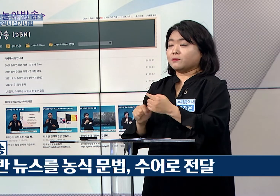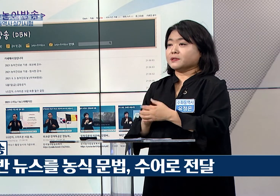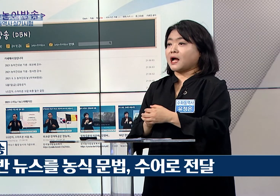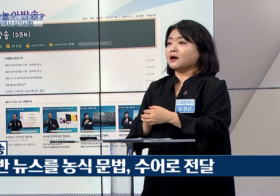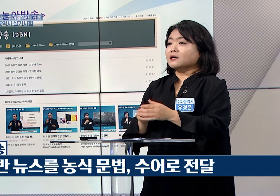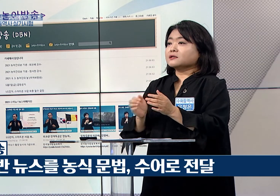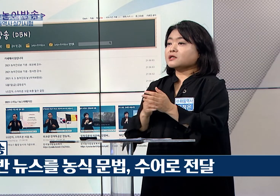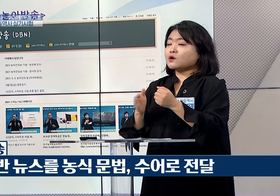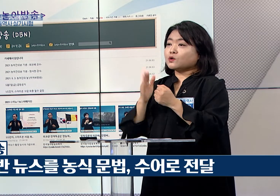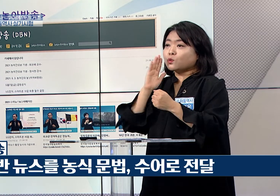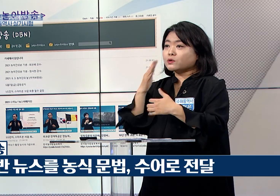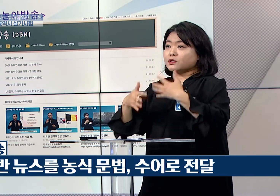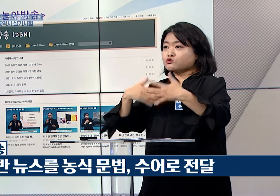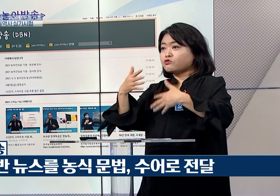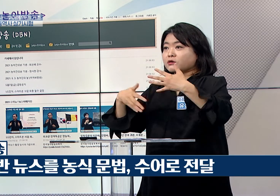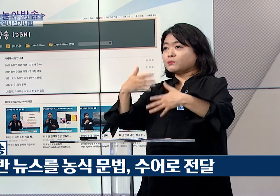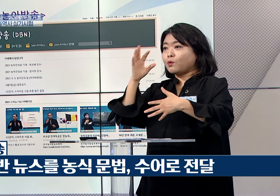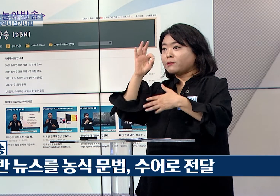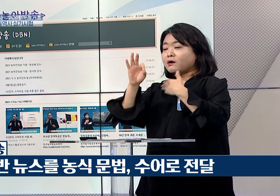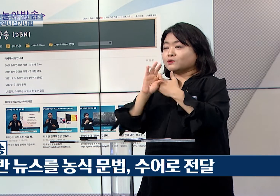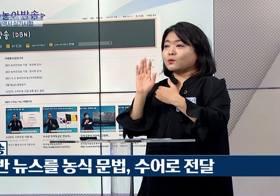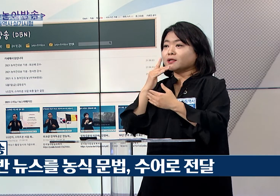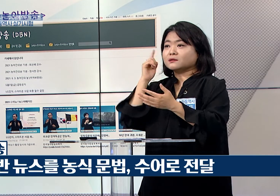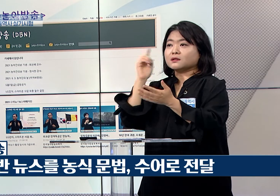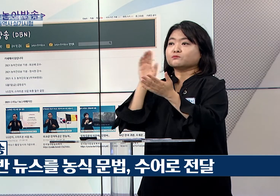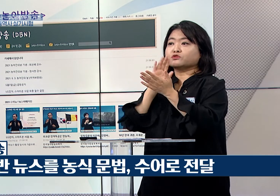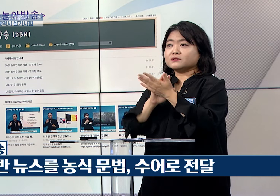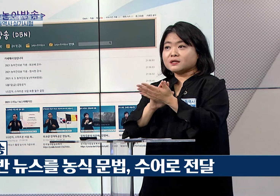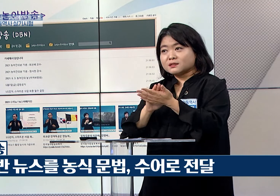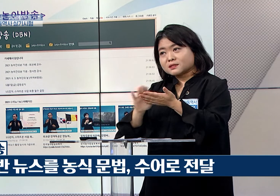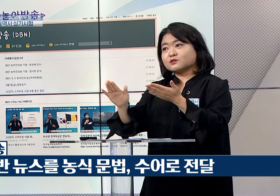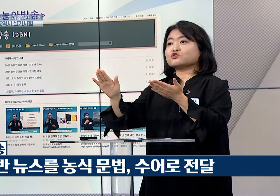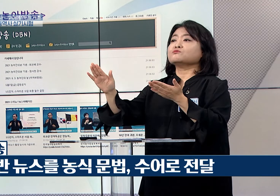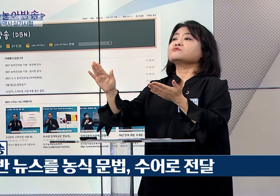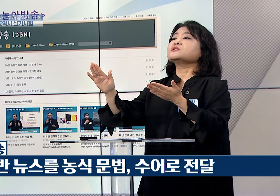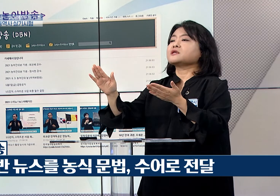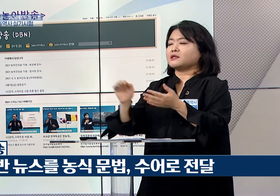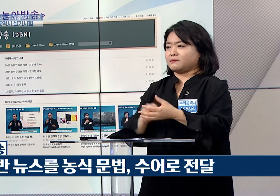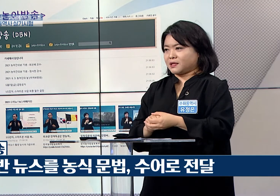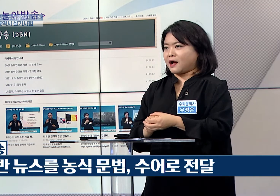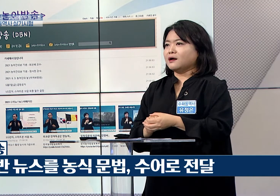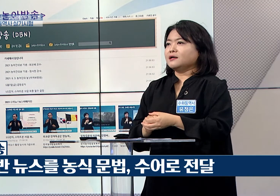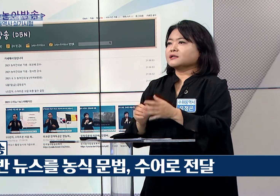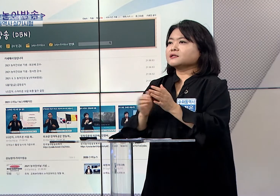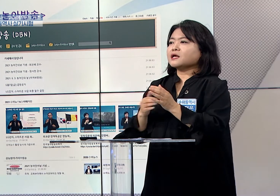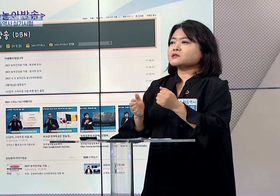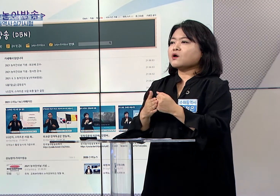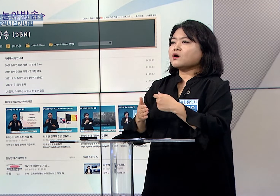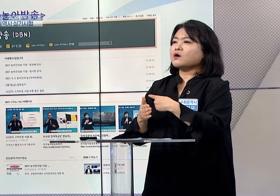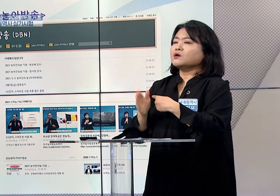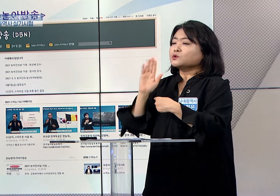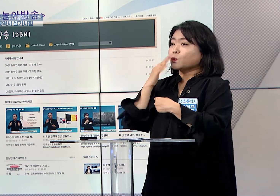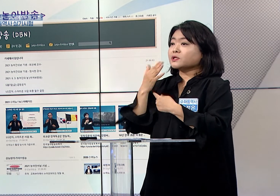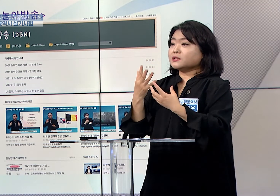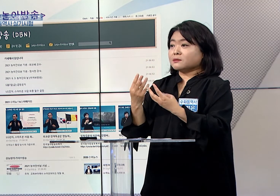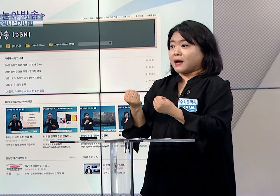겁니다. 그래서 농인의 수어를 보면 농아인들이 무슨 얘기인지 충분히 이해됩니다. 그래서 농인들이